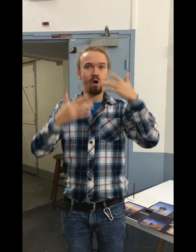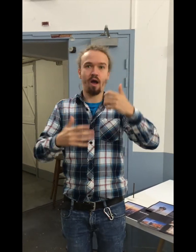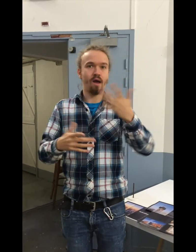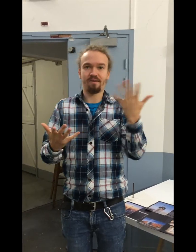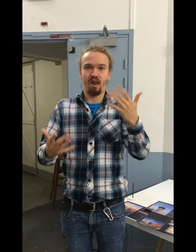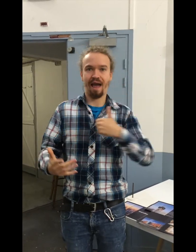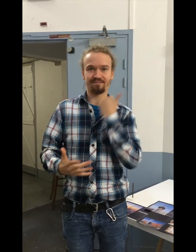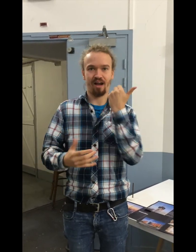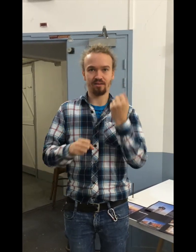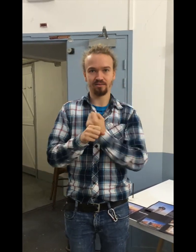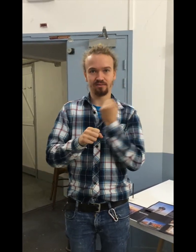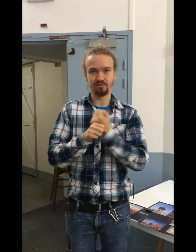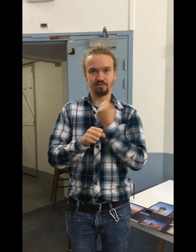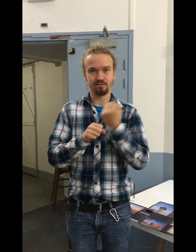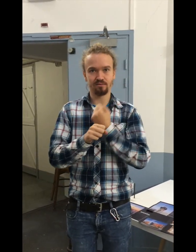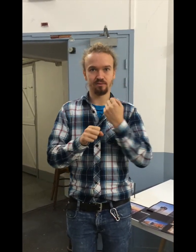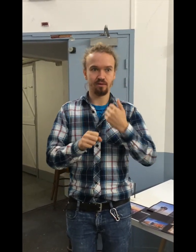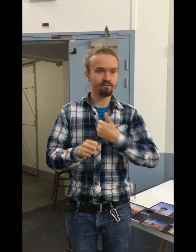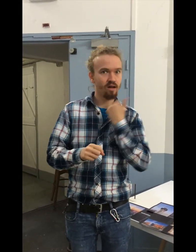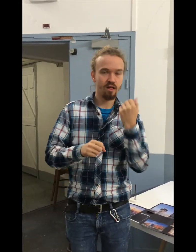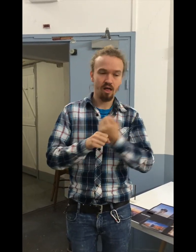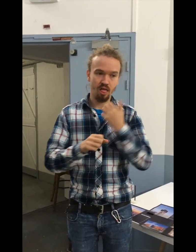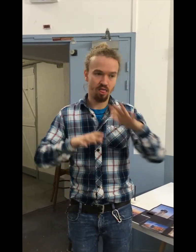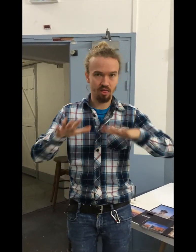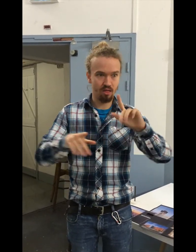Ça m'a donné une expérience d'indépendance dans le travail.